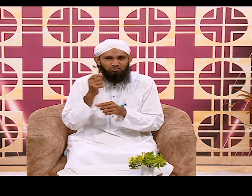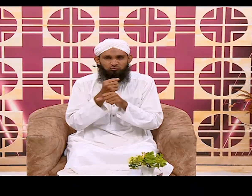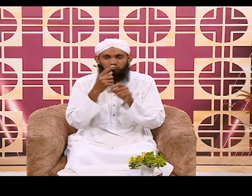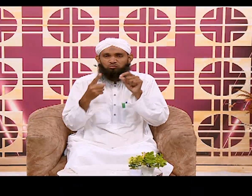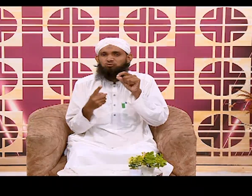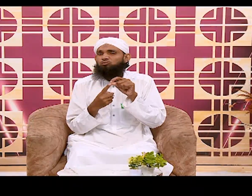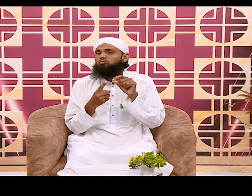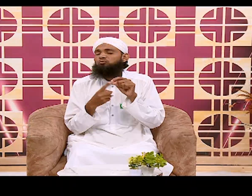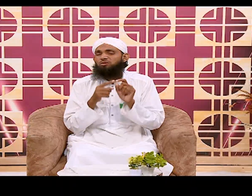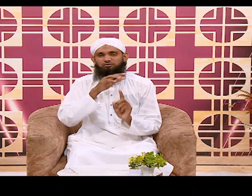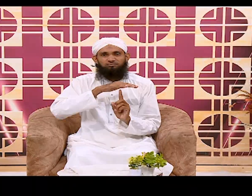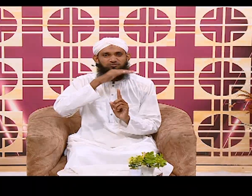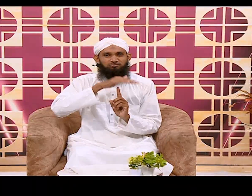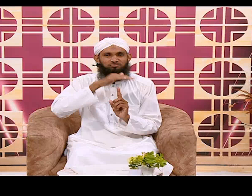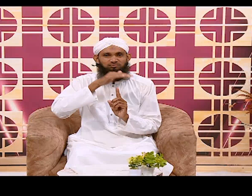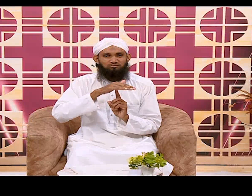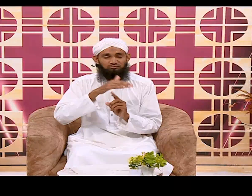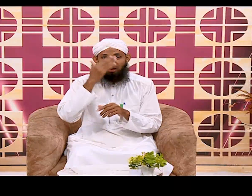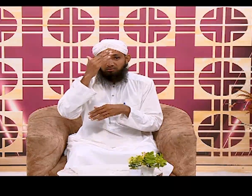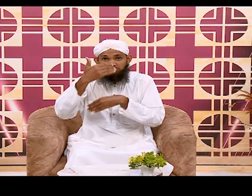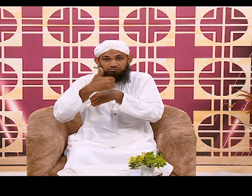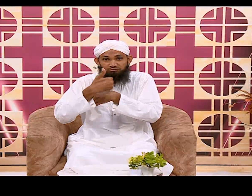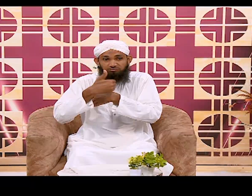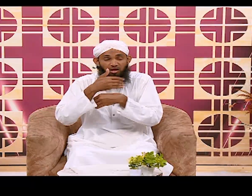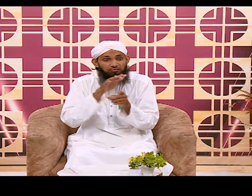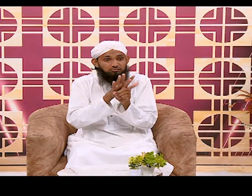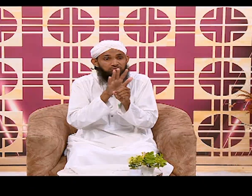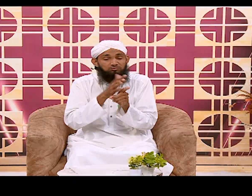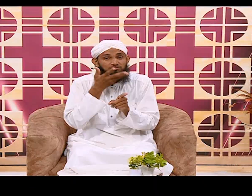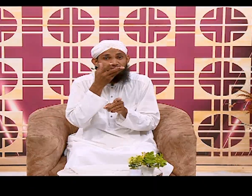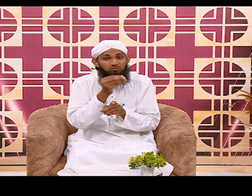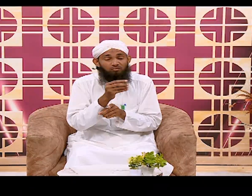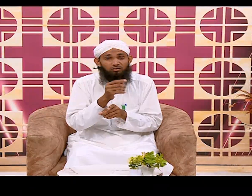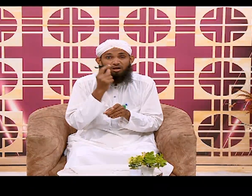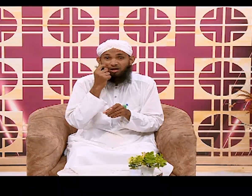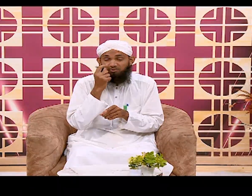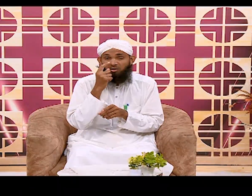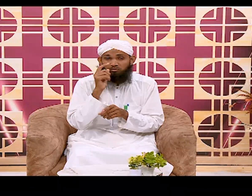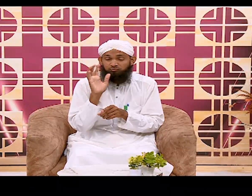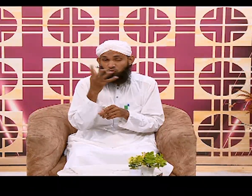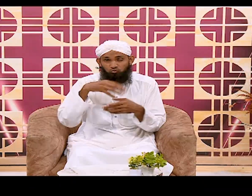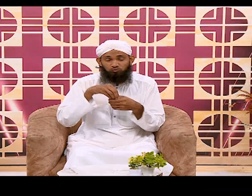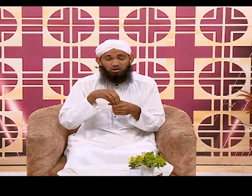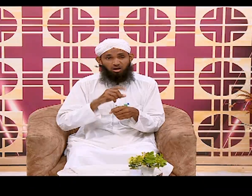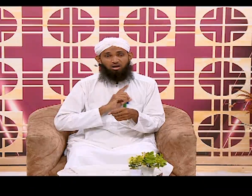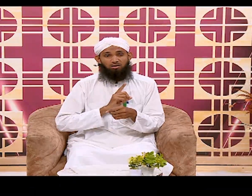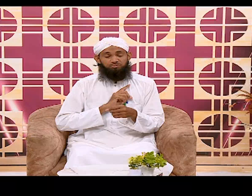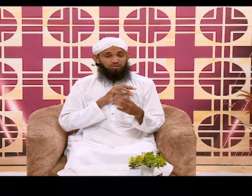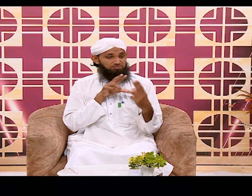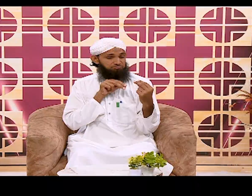غوث پاک رحمت اللہ علیہ کی تعلیم دیکھیے۔ آپ نے فرمایا آدمی کو چاہیے کہ اپنے آپ سے یہ تین